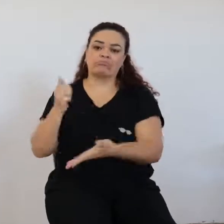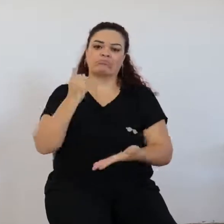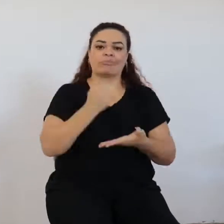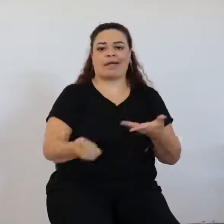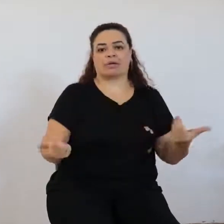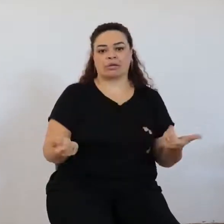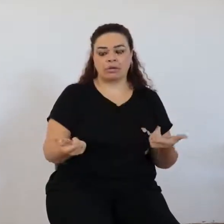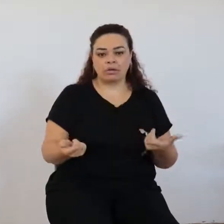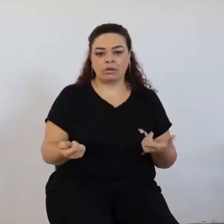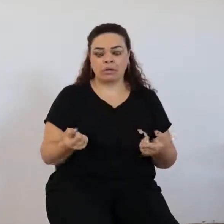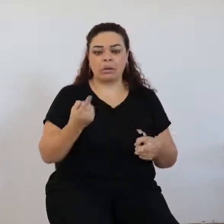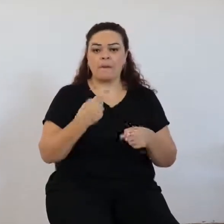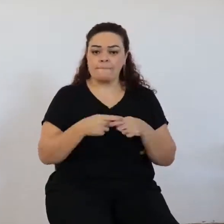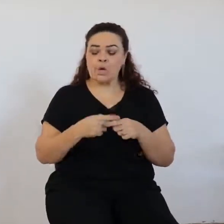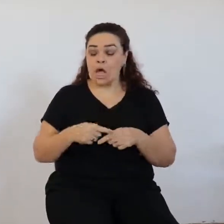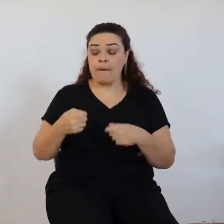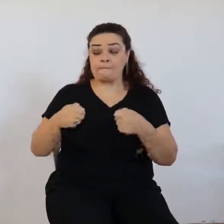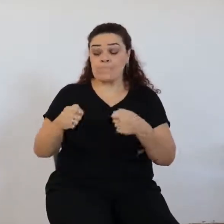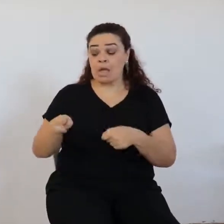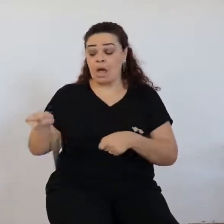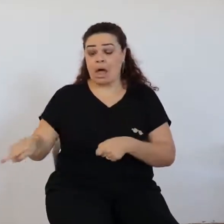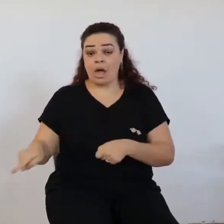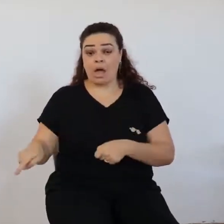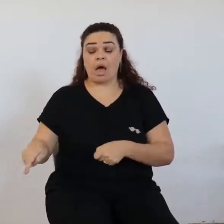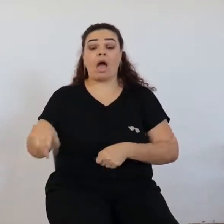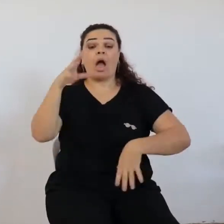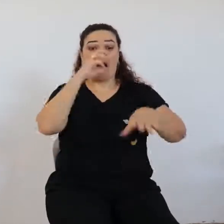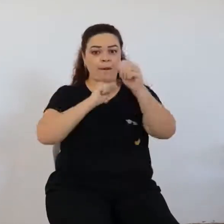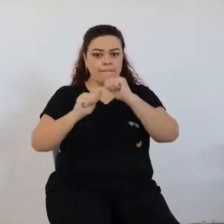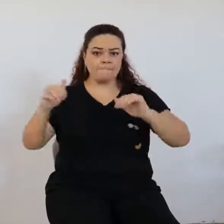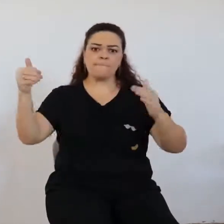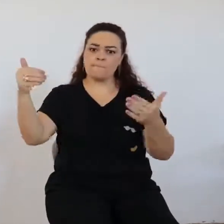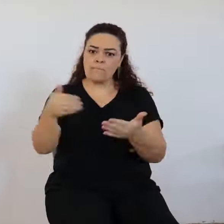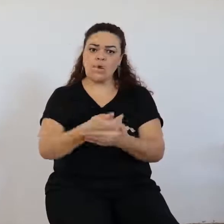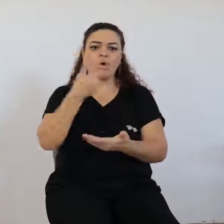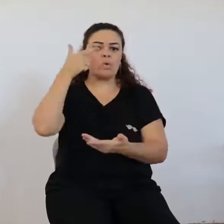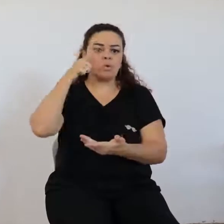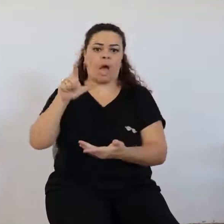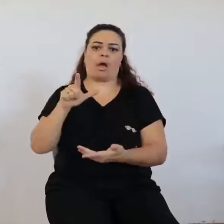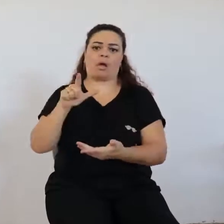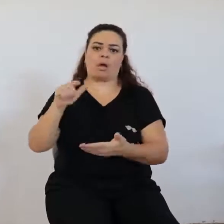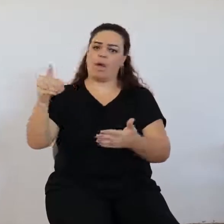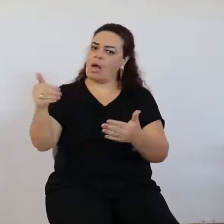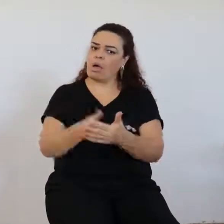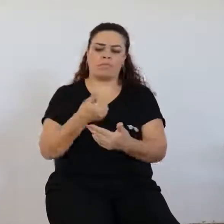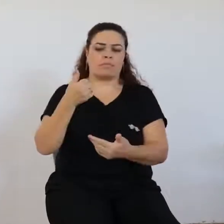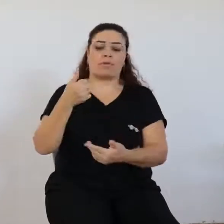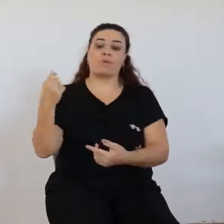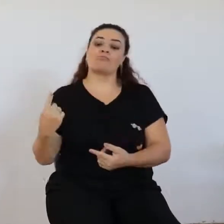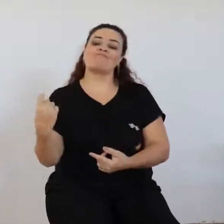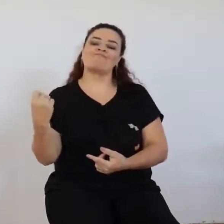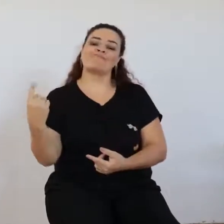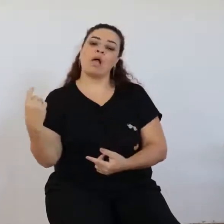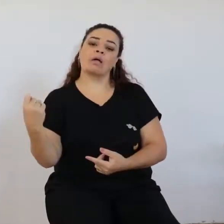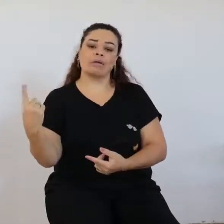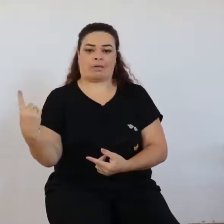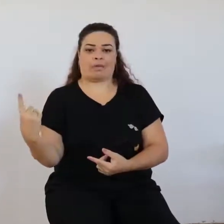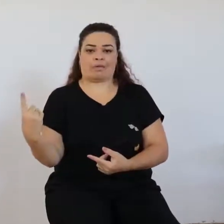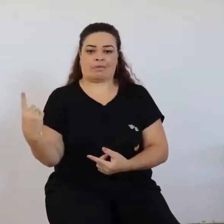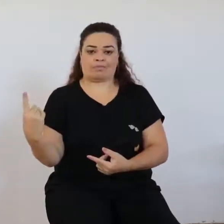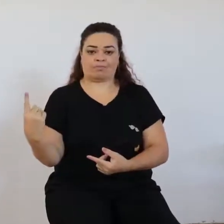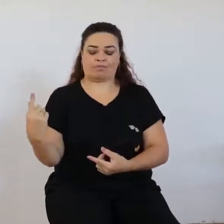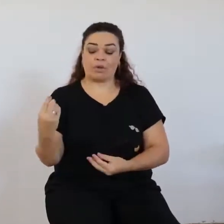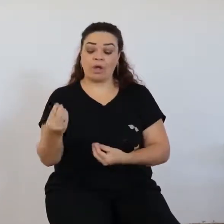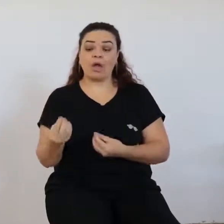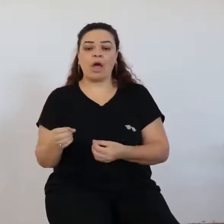vai pensar, ela vai ter um planejamento motor, né? Como que eu vou fazer esse movimento, a quantidade que eu vou colocar